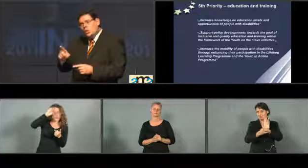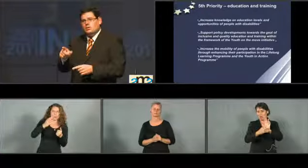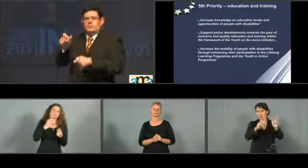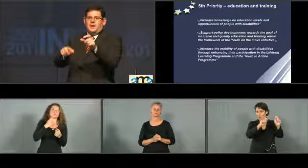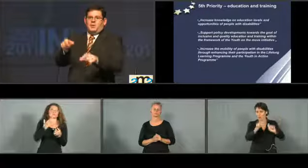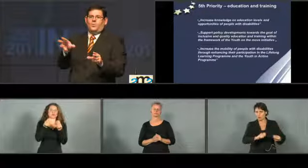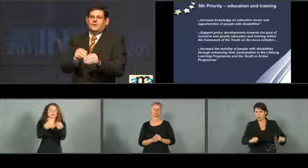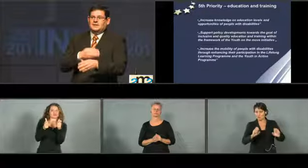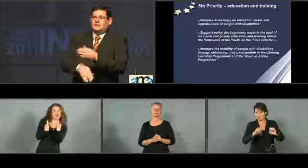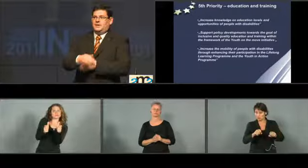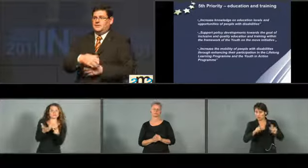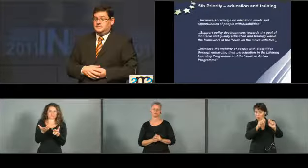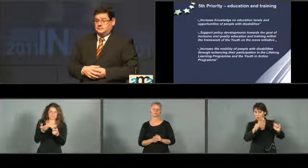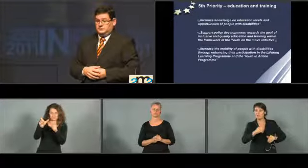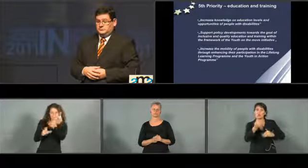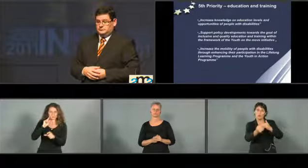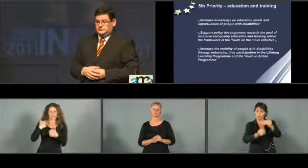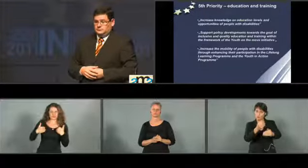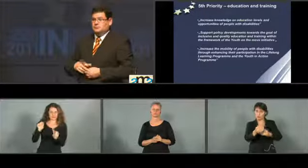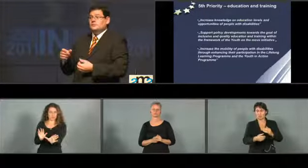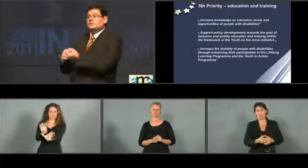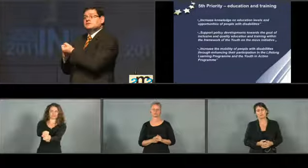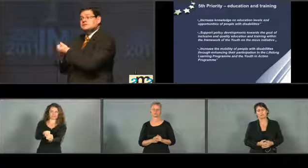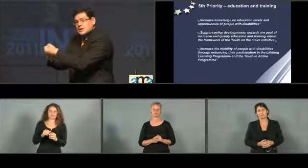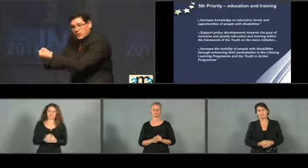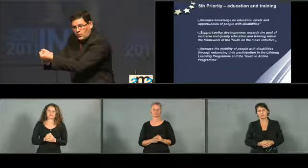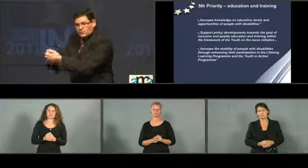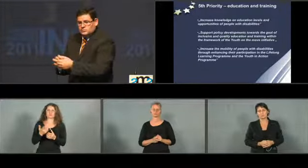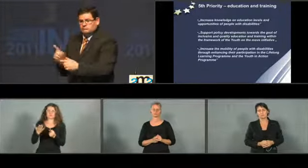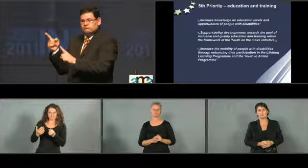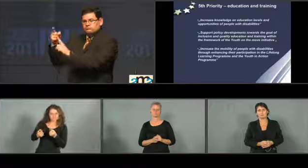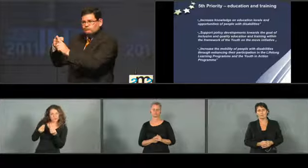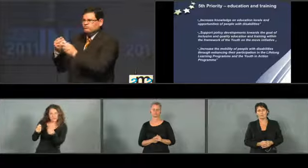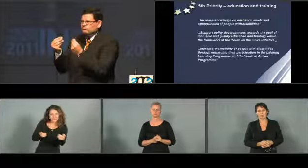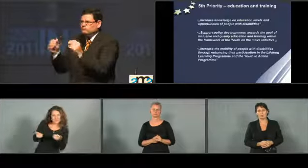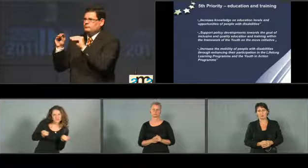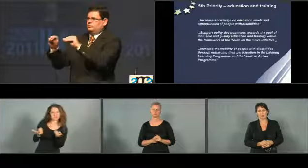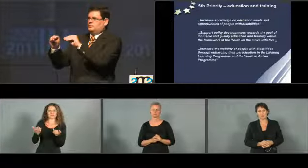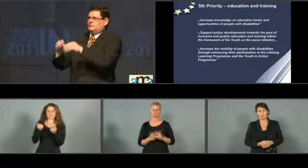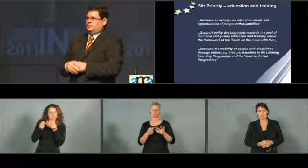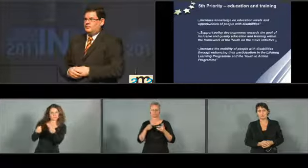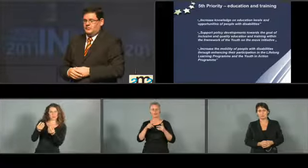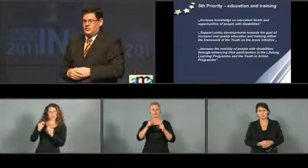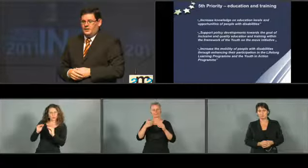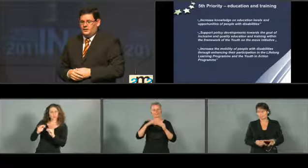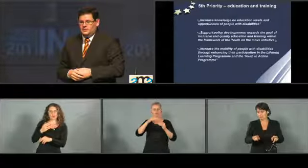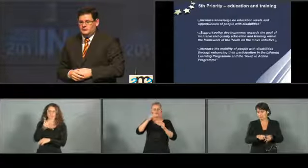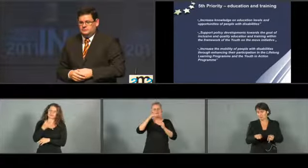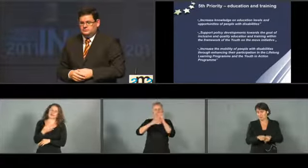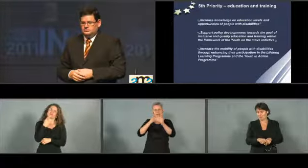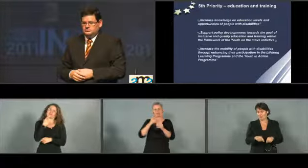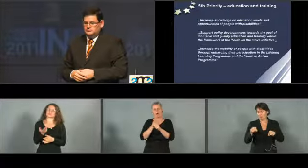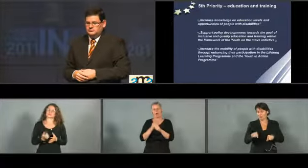avoir des défenses plus grandes pour donner une chance aux personnes handicapées à être intégrées